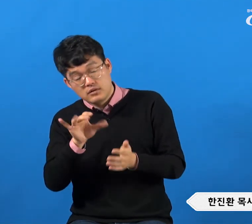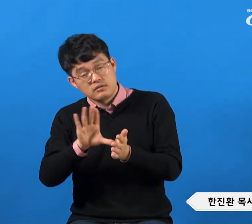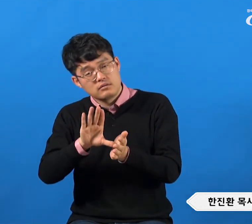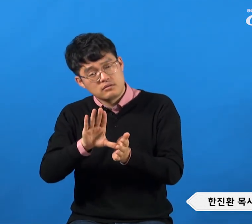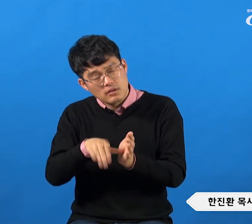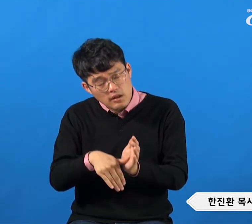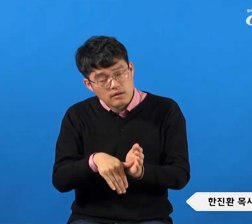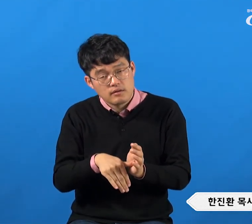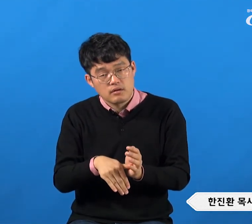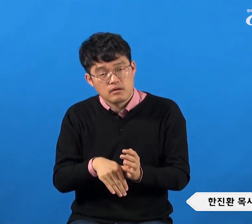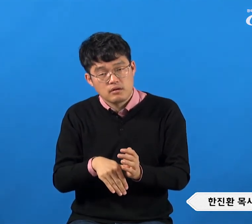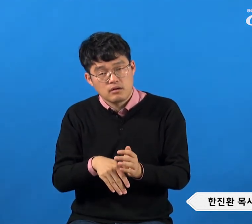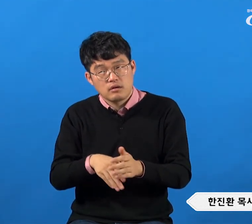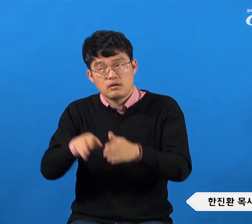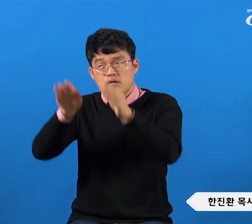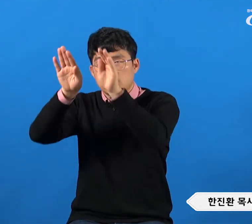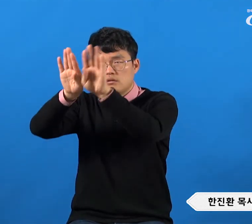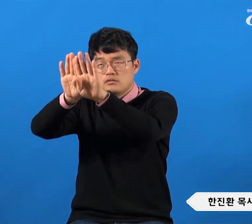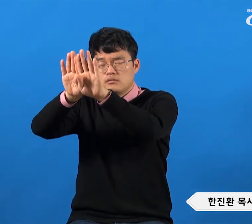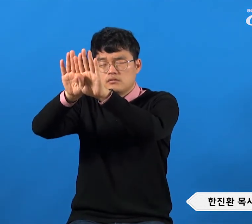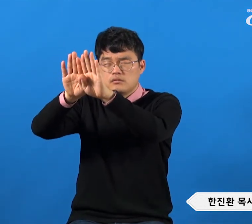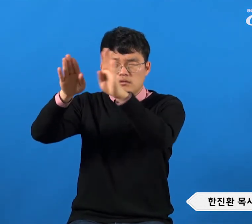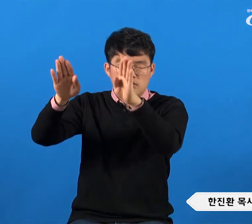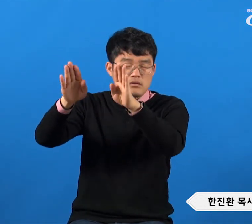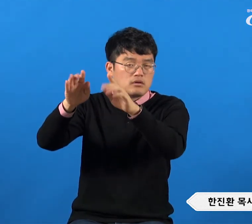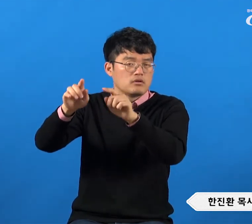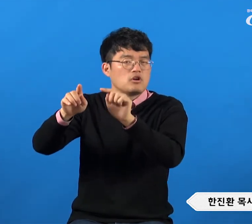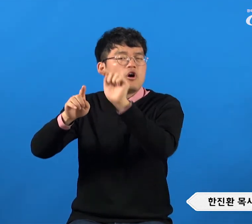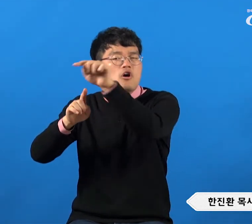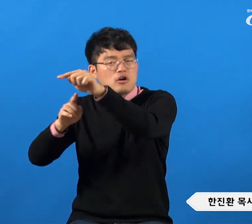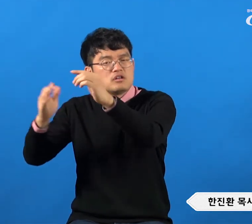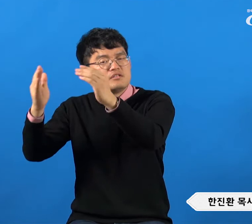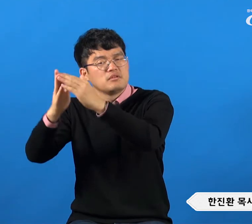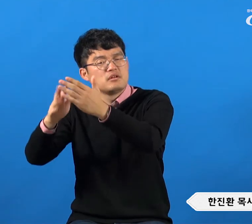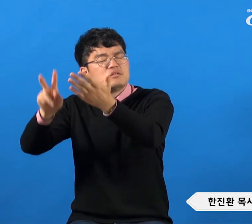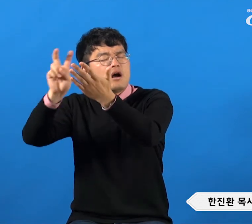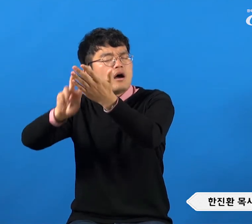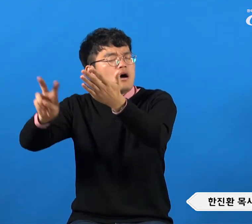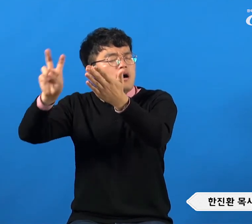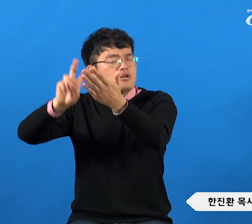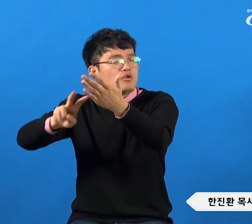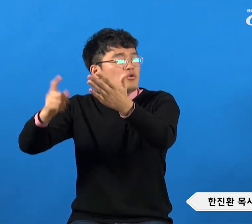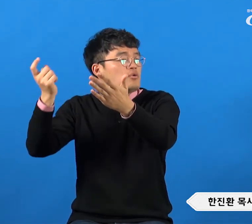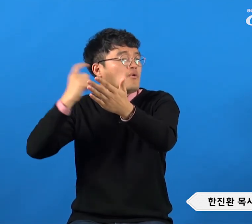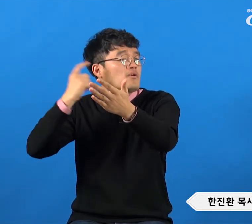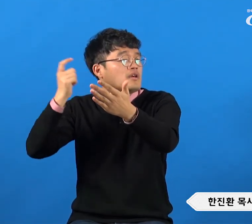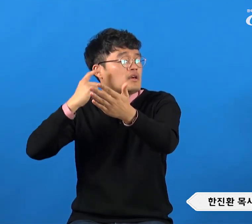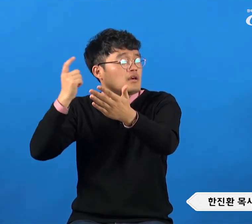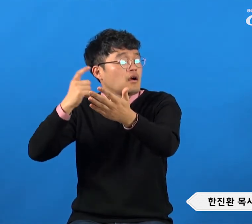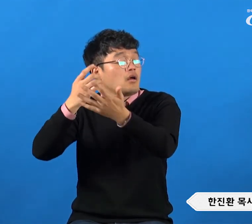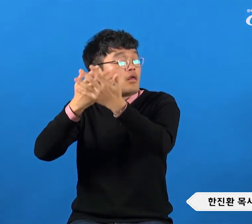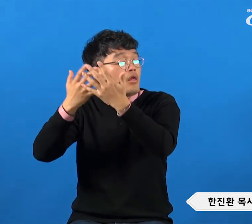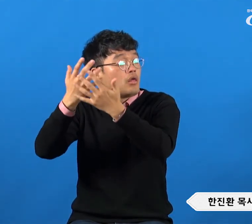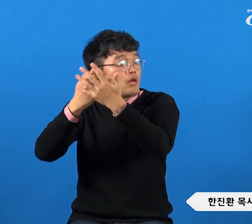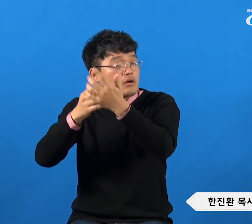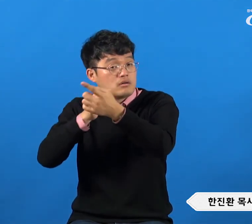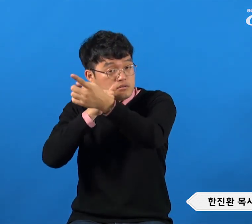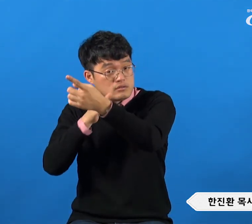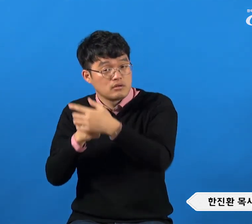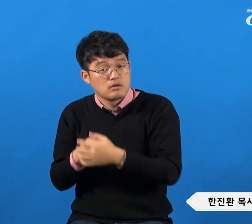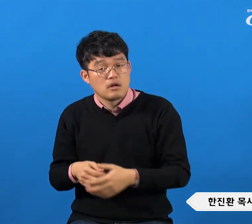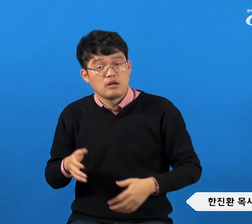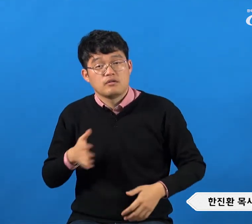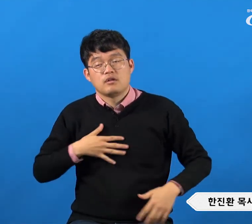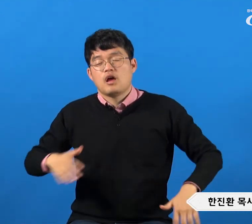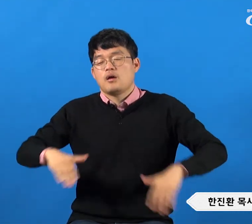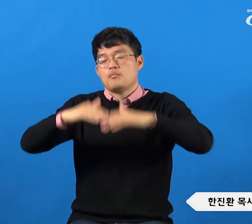그런데 그 순간에 창문을 넘어서 이웃집에서 찬송을 부르는 소리가 희미하게 들려옵니다.